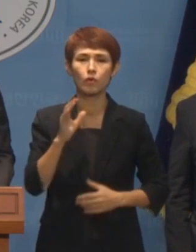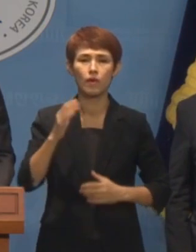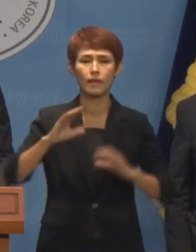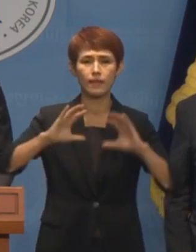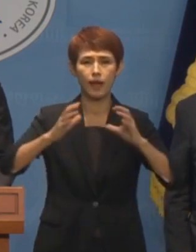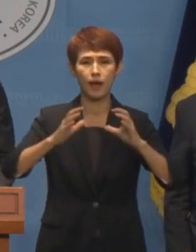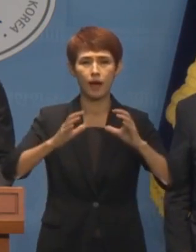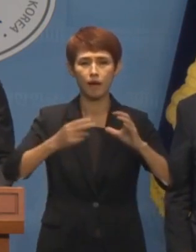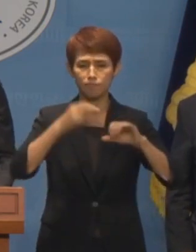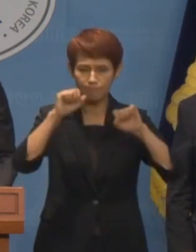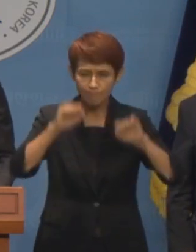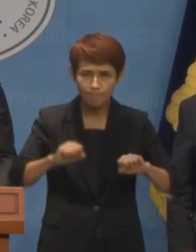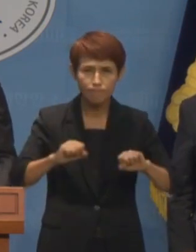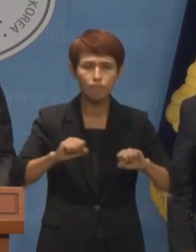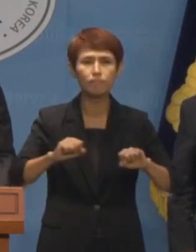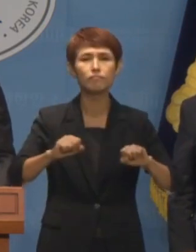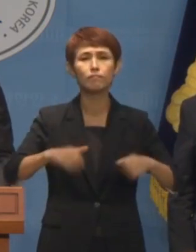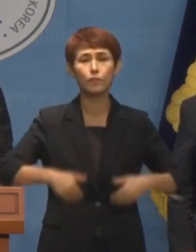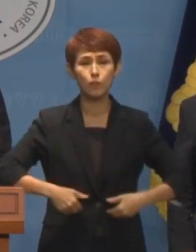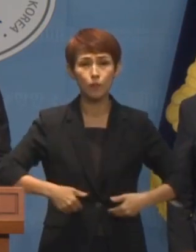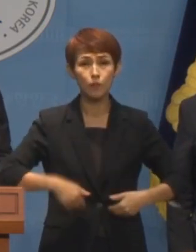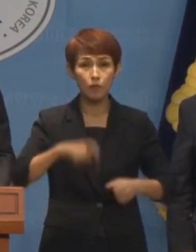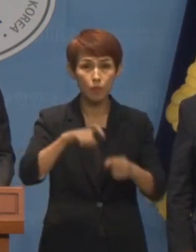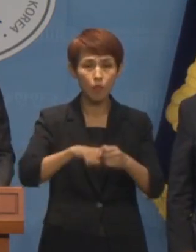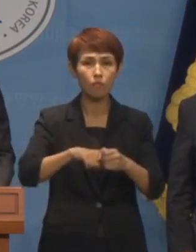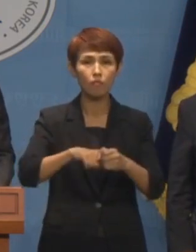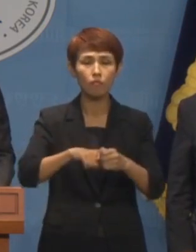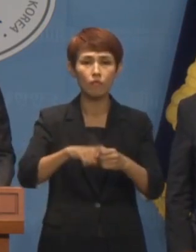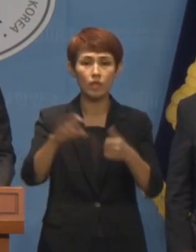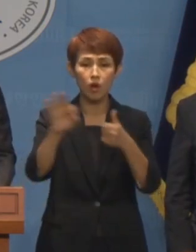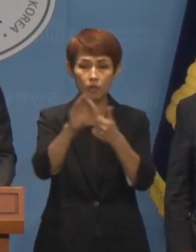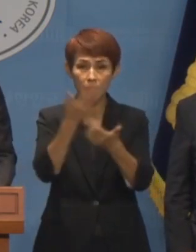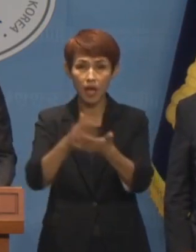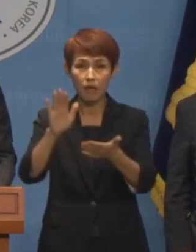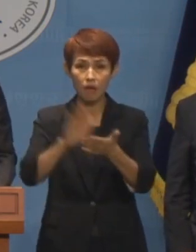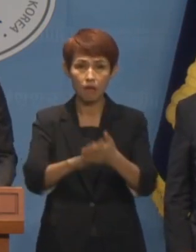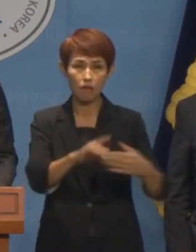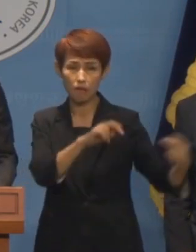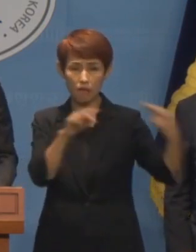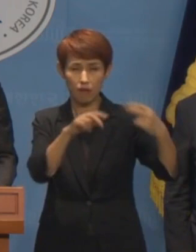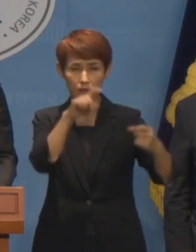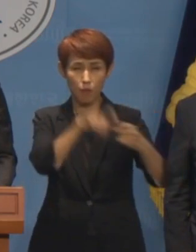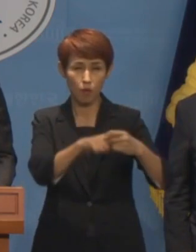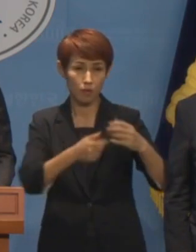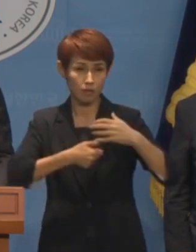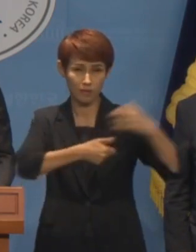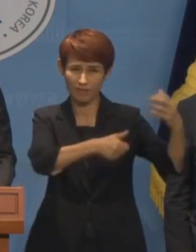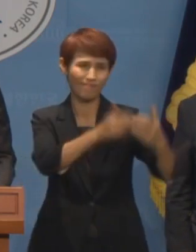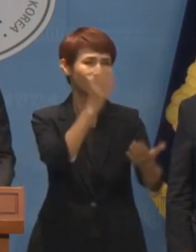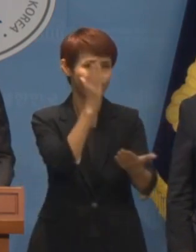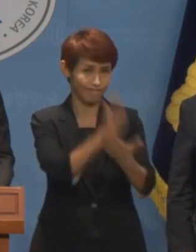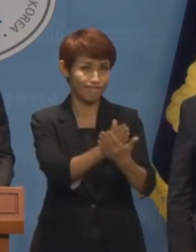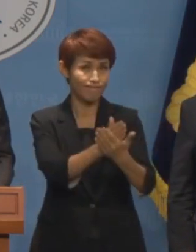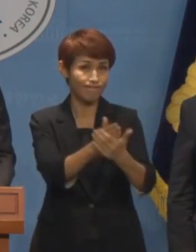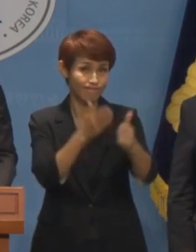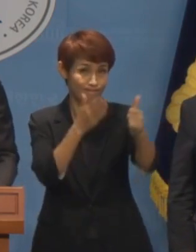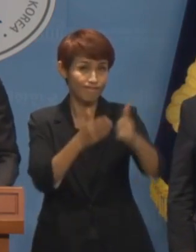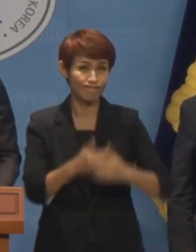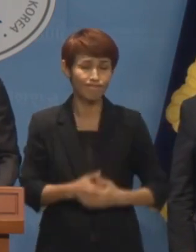걸린 연금개혁을 정쟁으로 몰고 가시는 악수를 두시지는 않을 것이라고